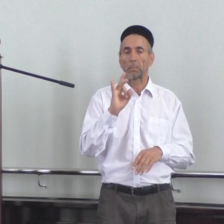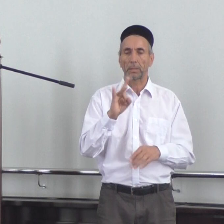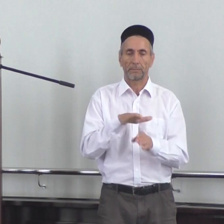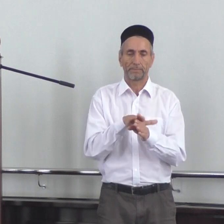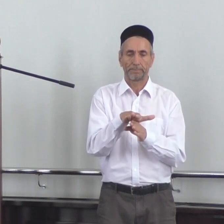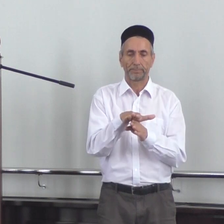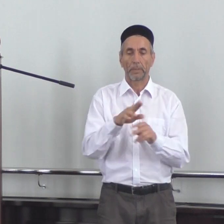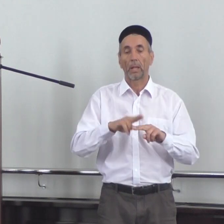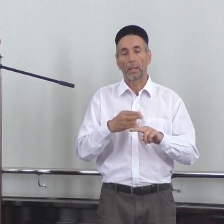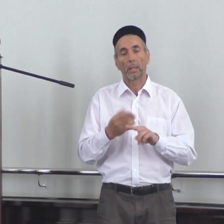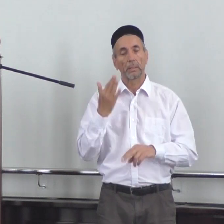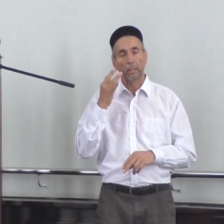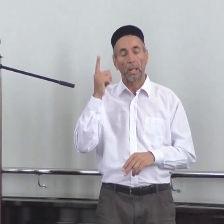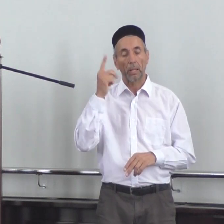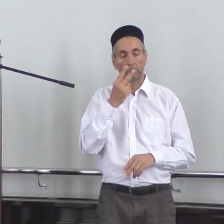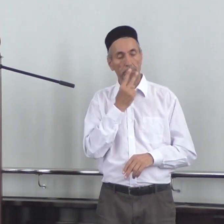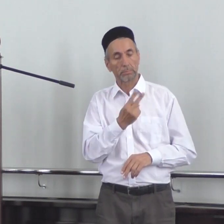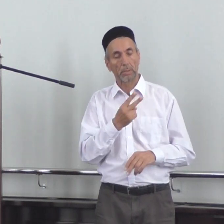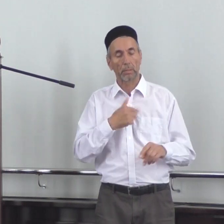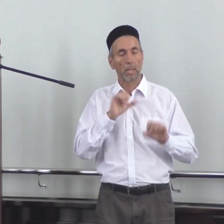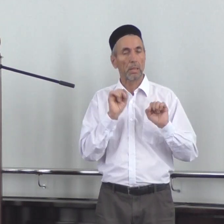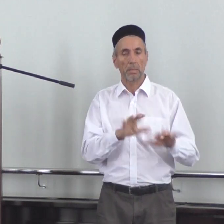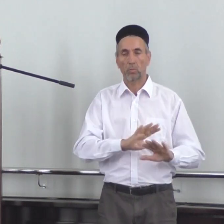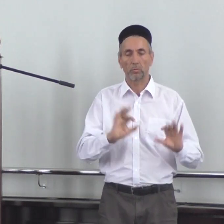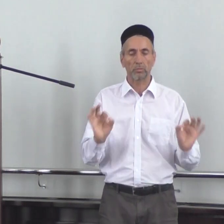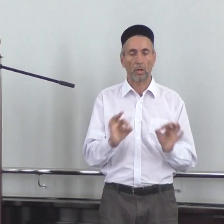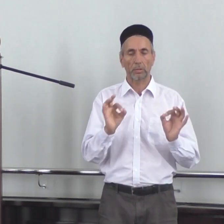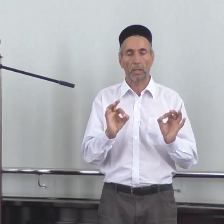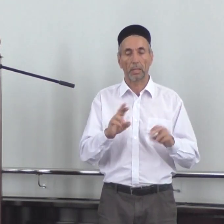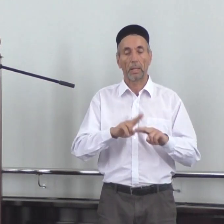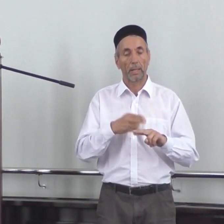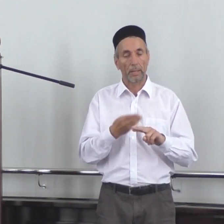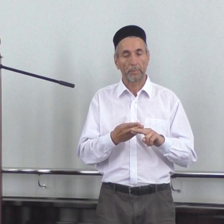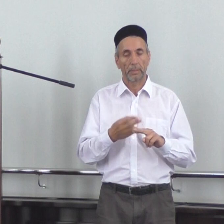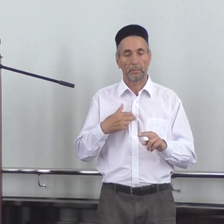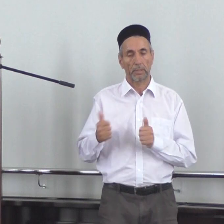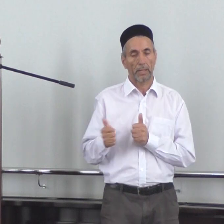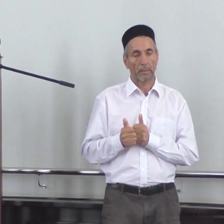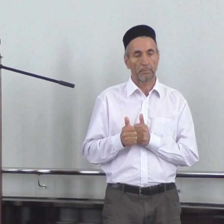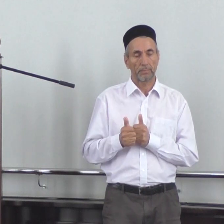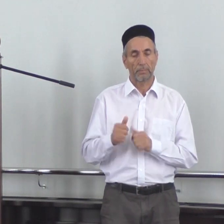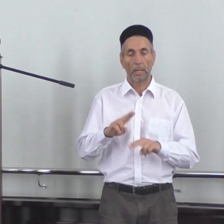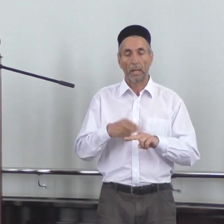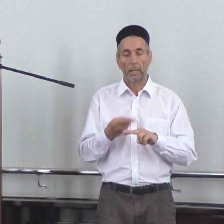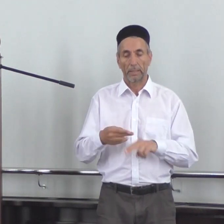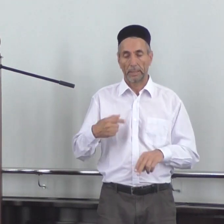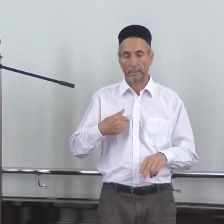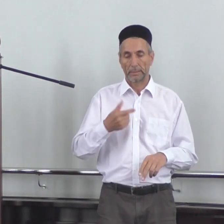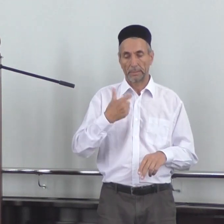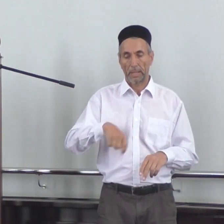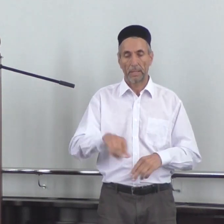барган. Шул вакытта гына Аллаһ да безне ташламас, калдырмас бер кашанда. Әмма бездән тора.